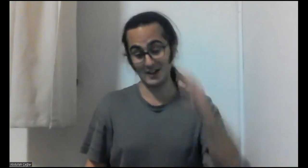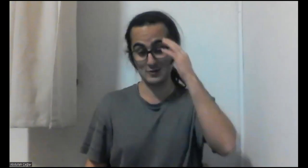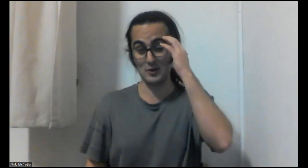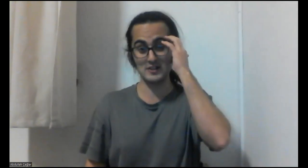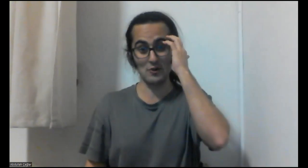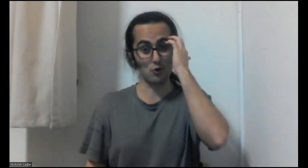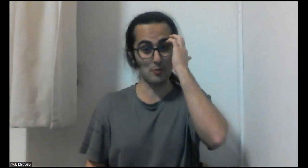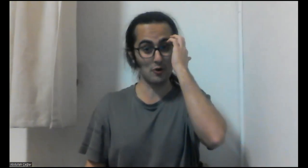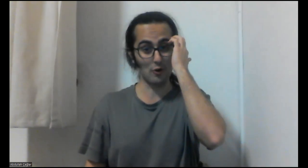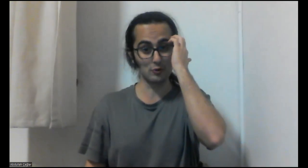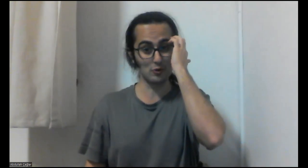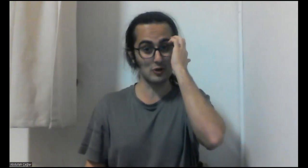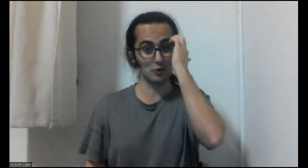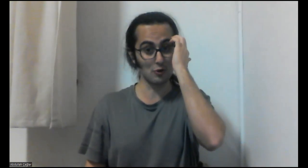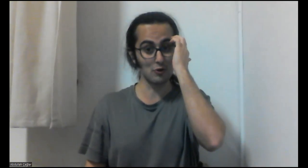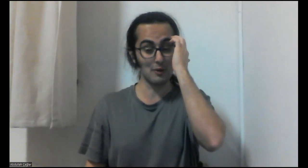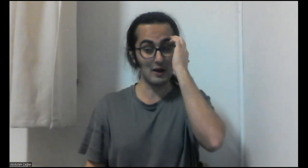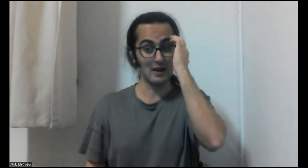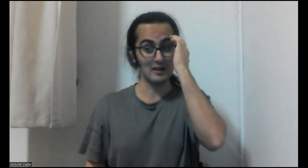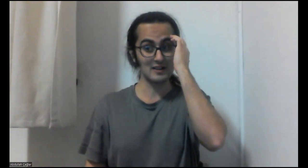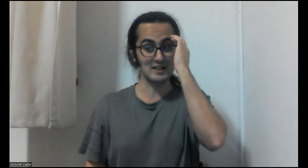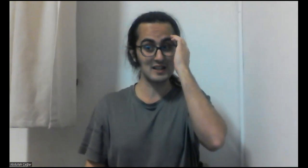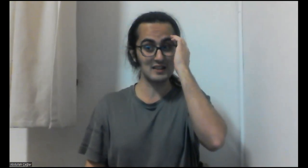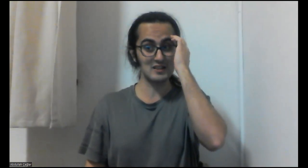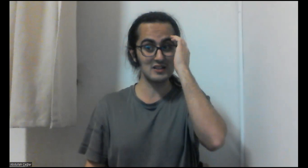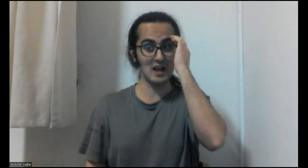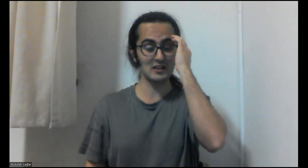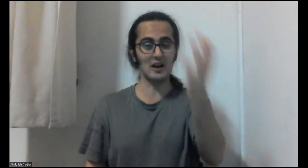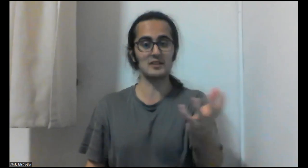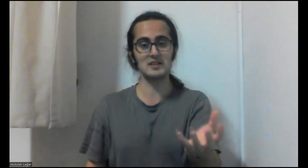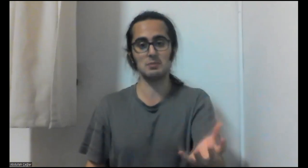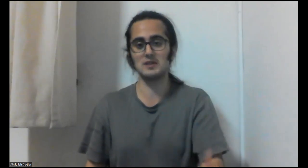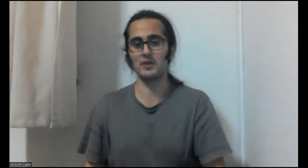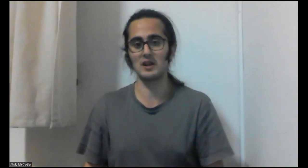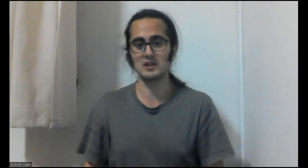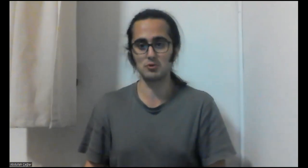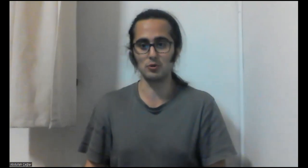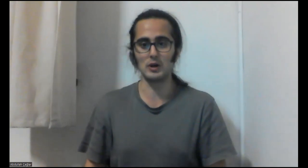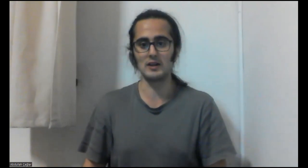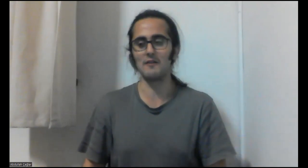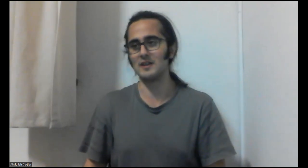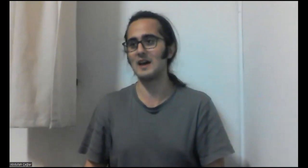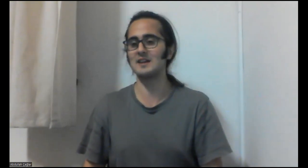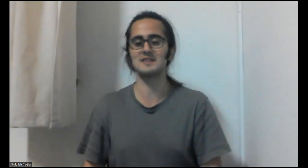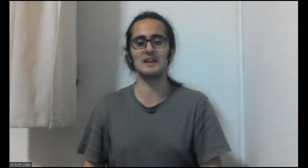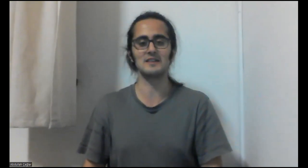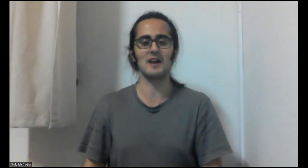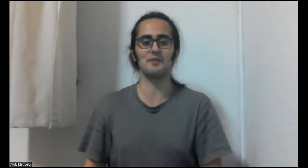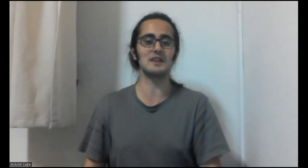Söylediği şeyin komik olduğunu da görüp, kastettiği şey daha da spesifikleşmiş oluyor. evet, herkesin aynı kıyafeti